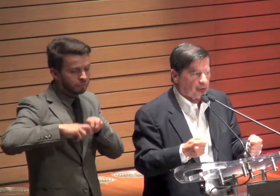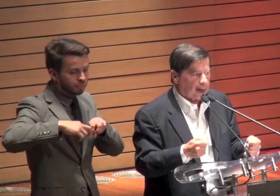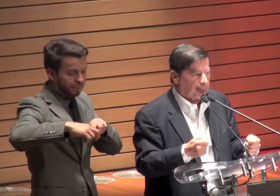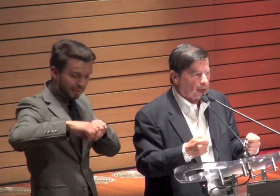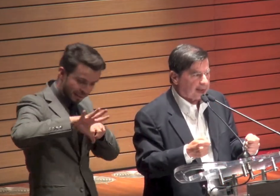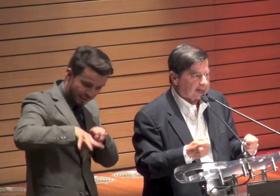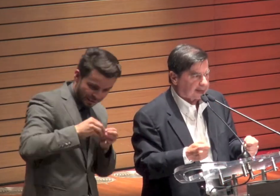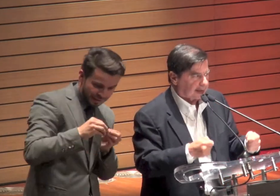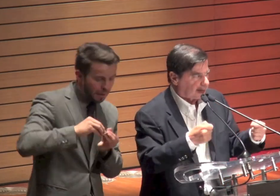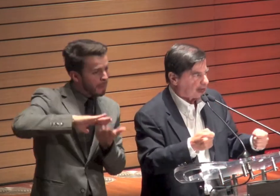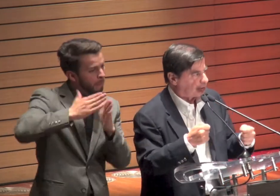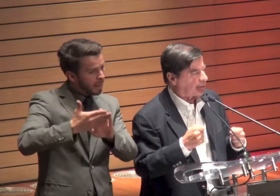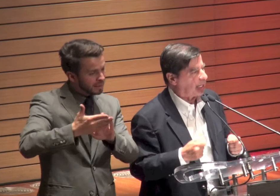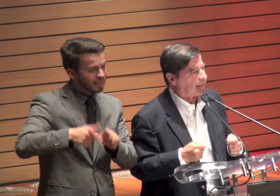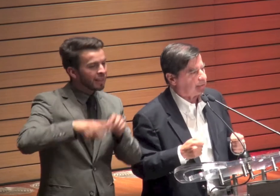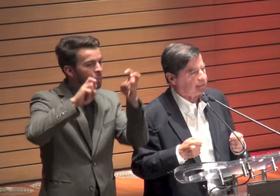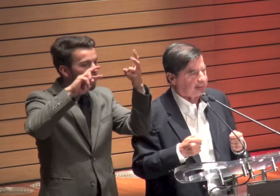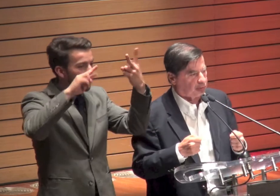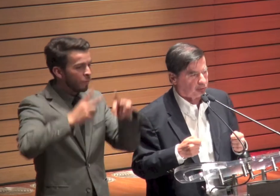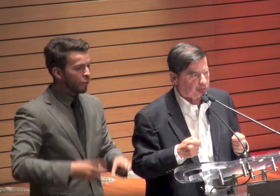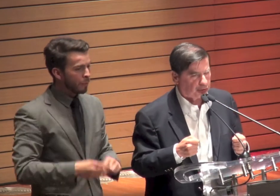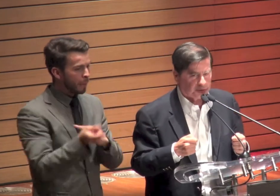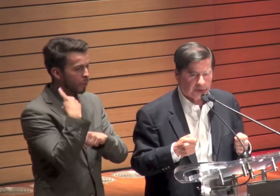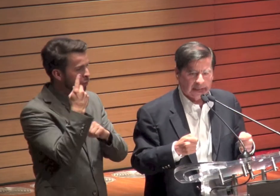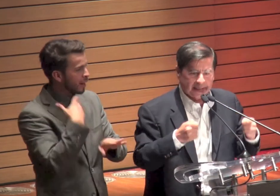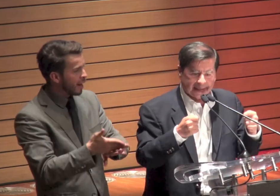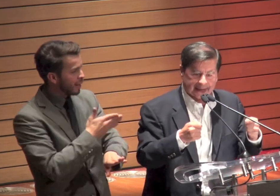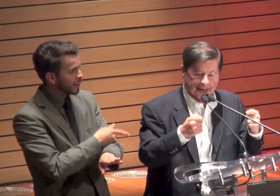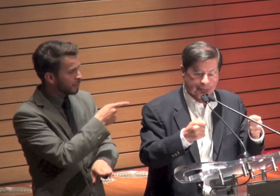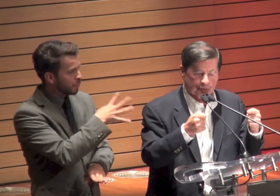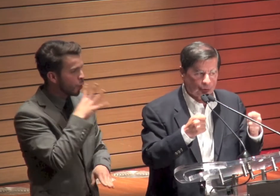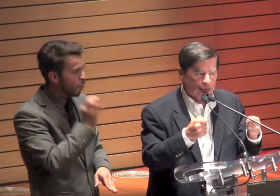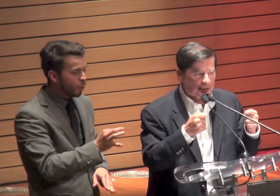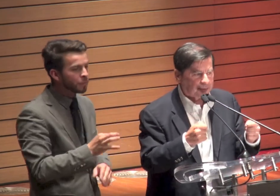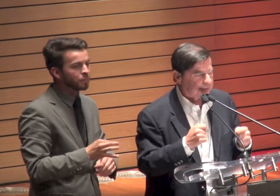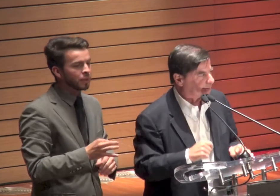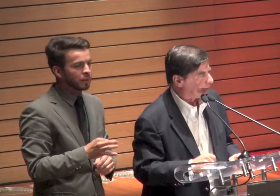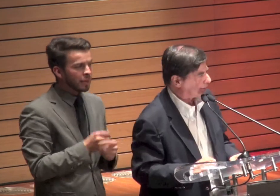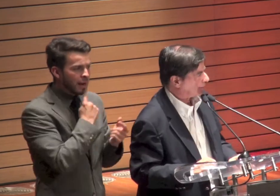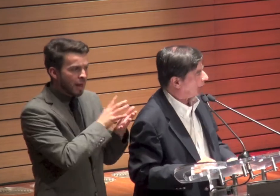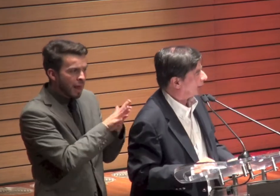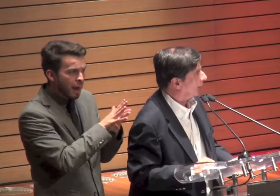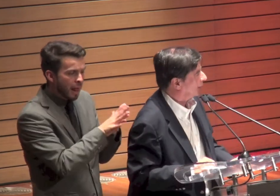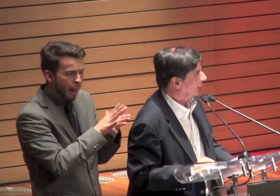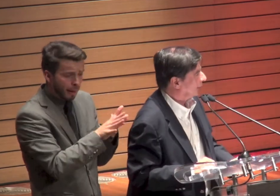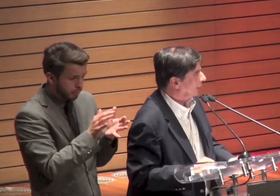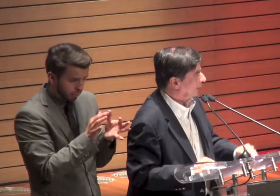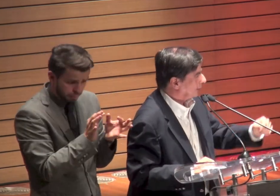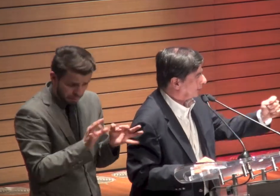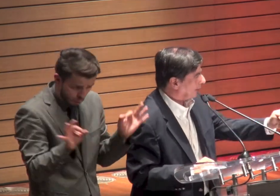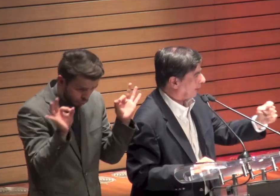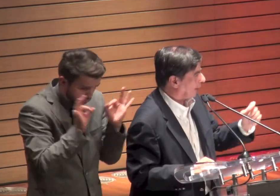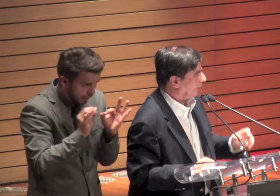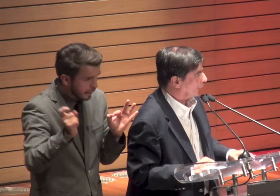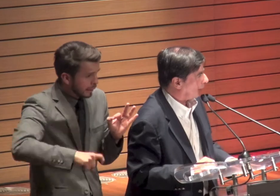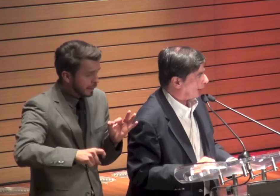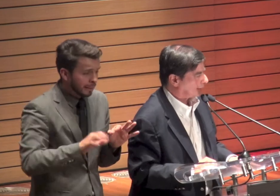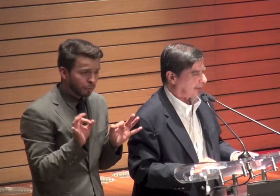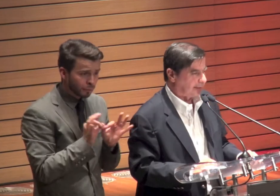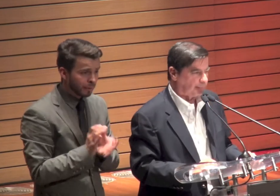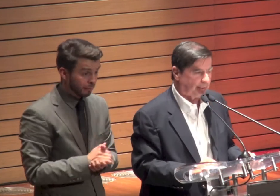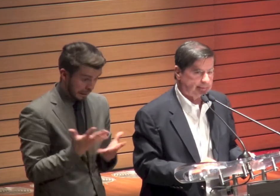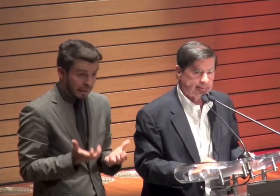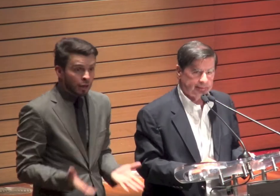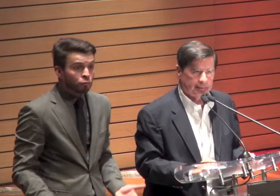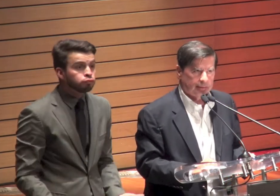en la reforma política que mencionaba Rodrigo Londoño y que es absolutamente necesaria si queremos